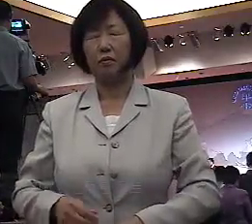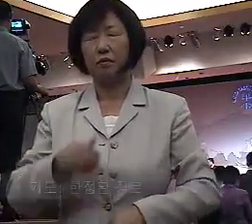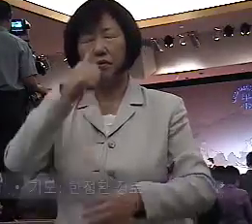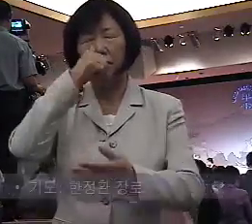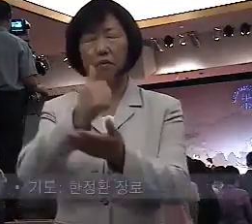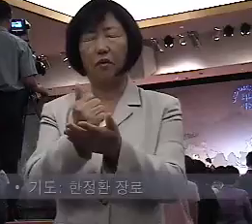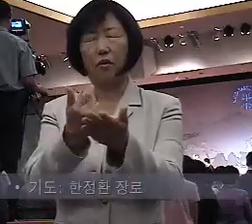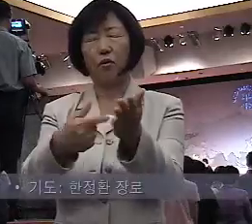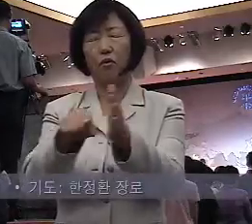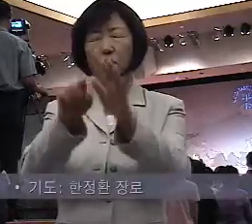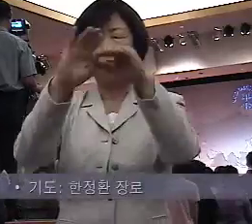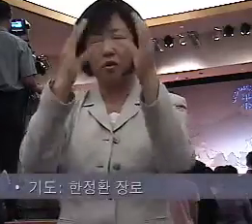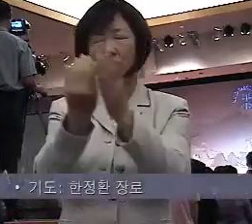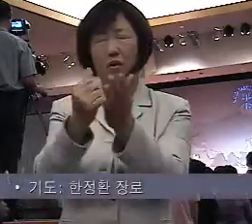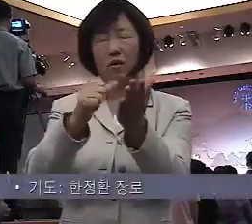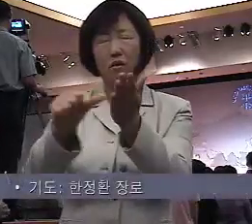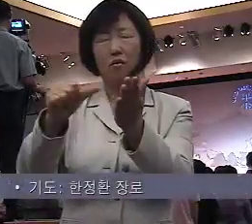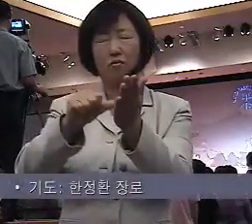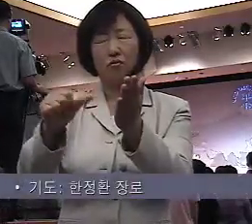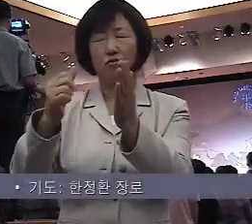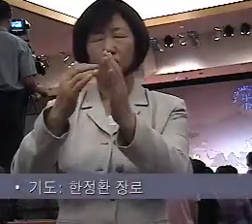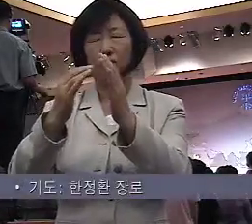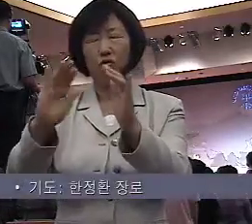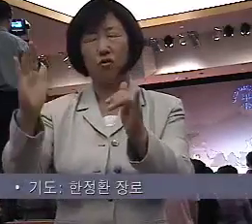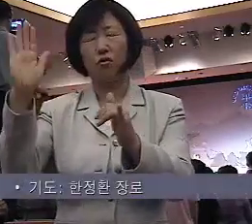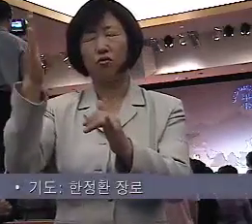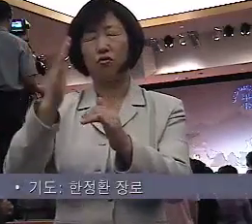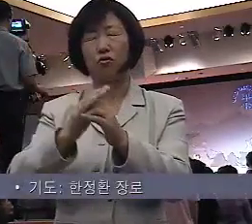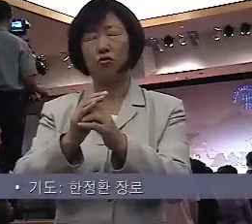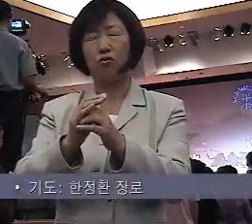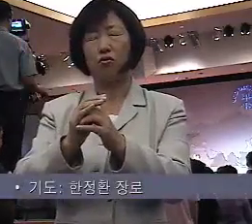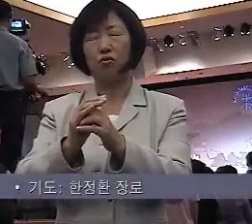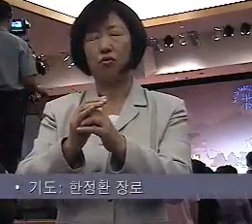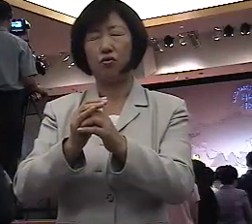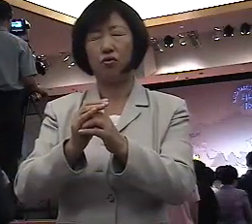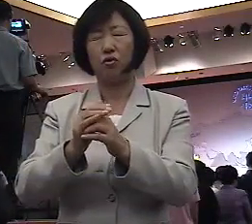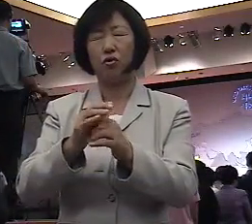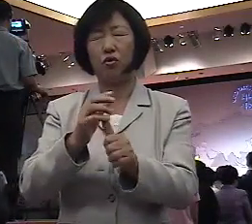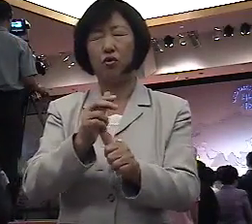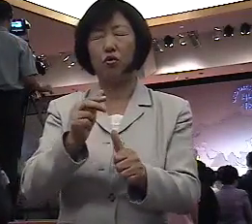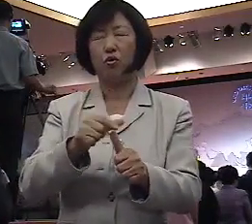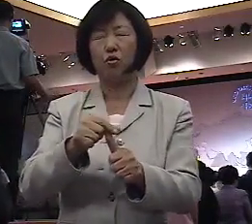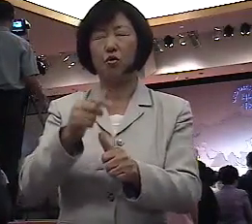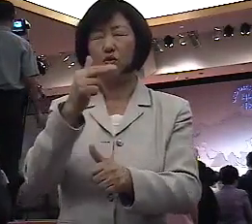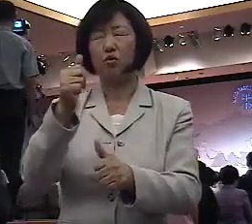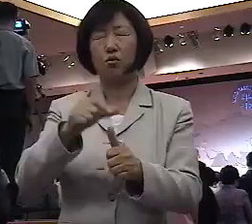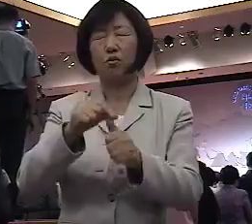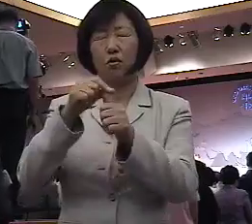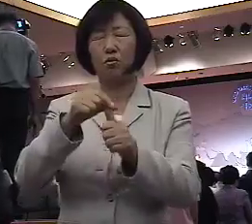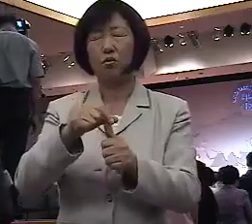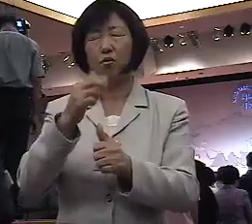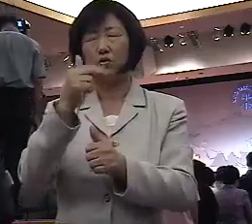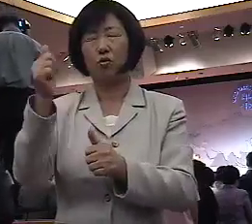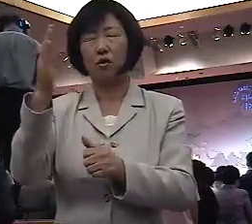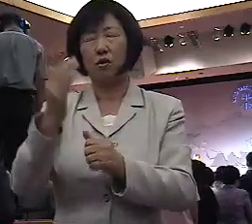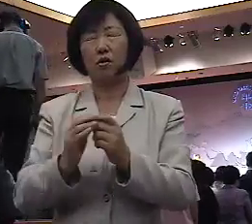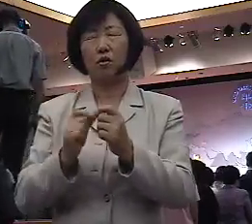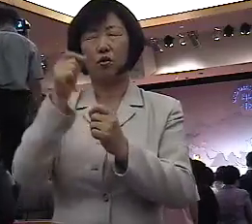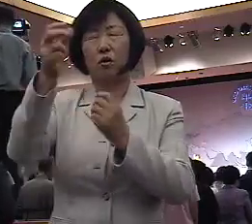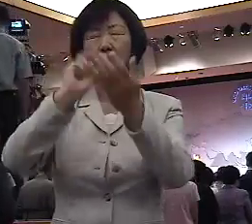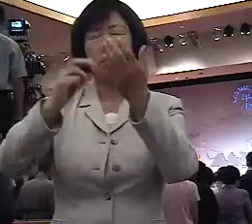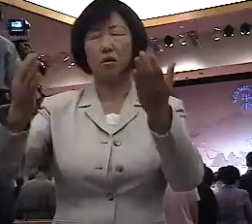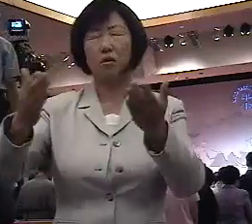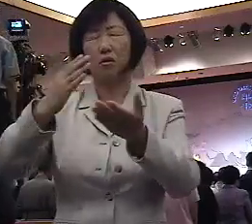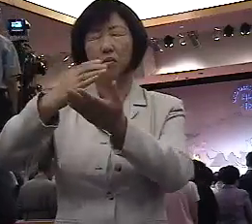죄인들을 위해 완전한 제물이 되어주신 주님만이 우리의 구원의 주가 되심을 고백하며 영원히